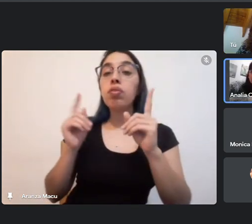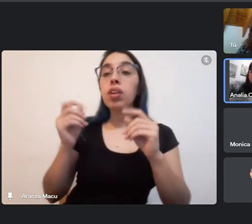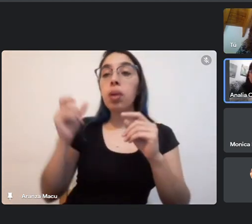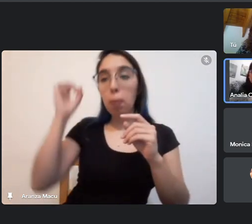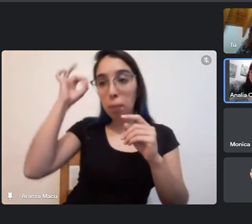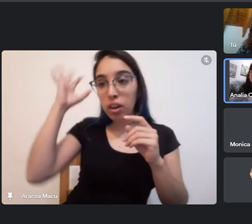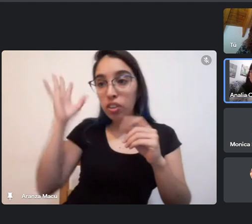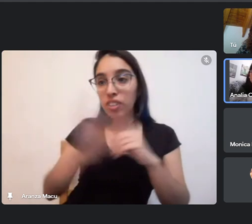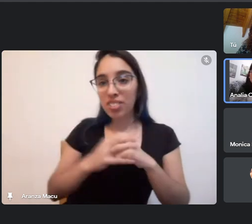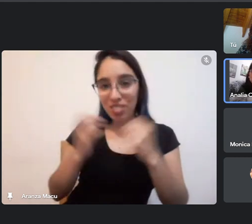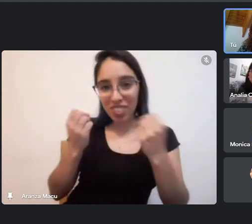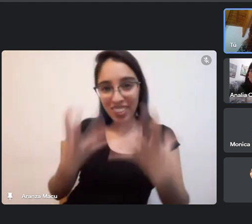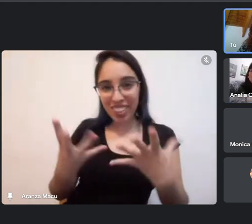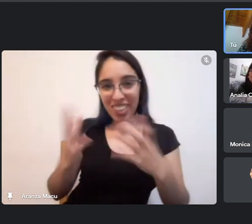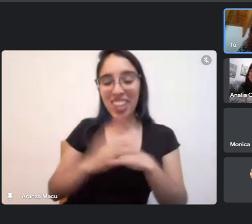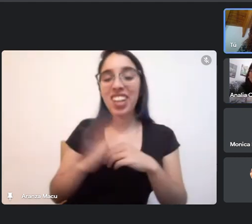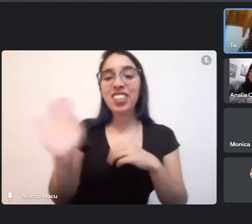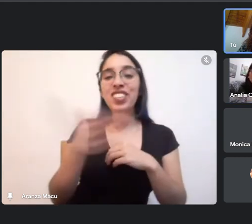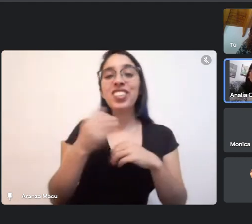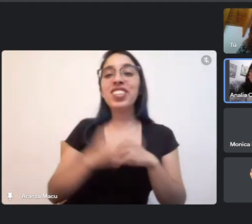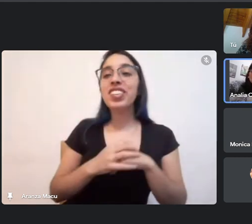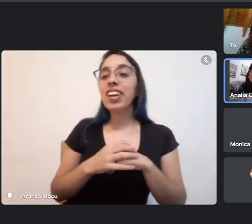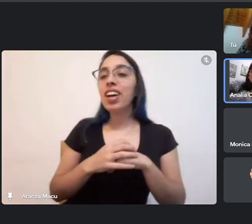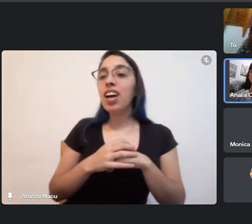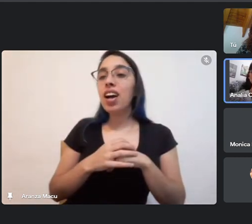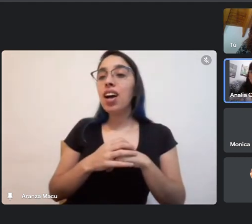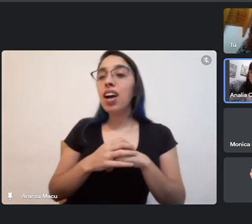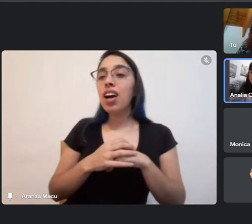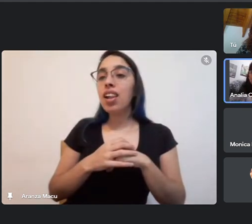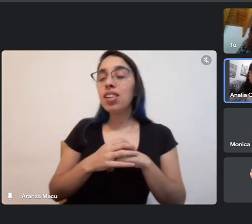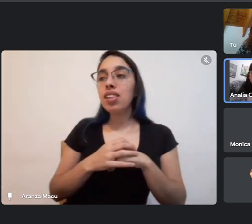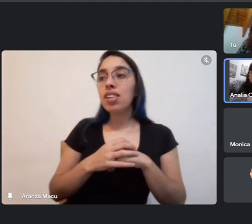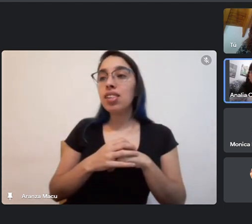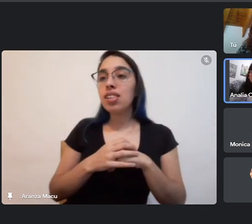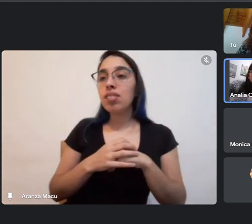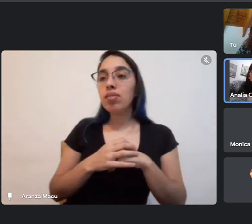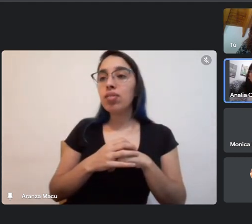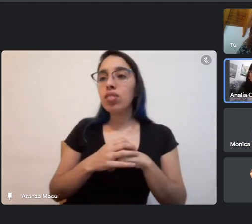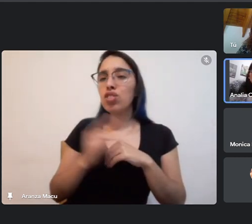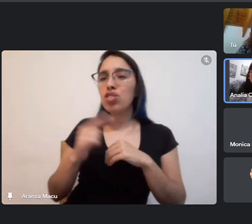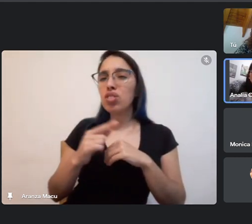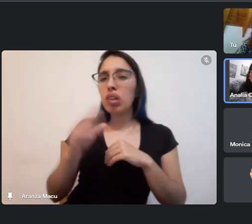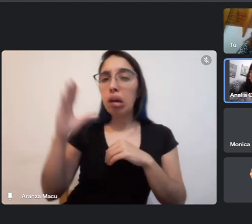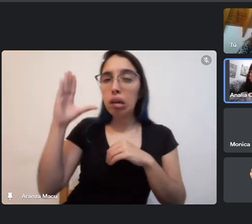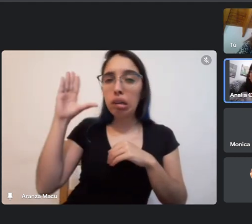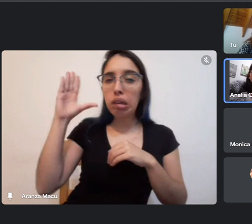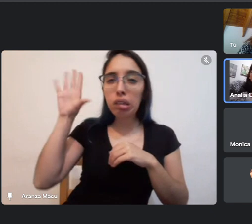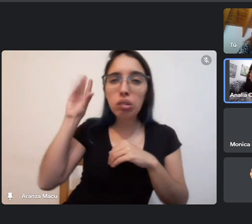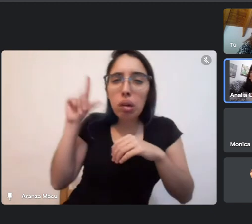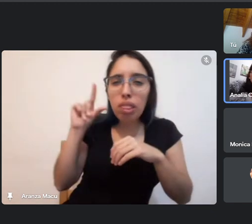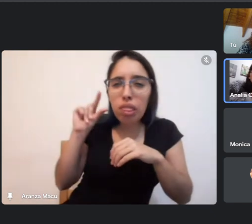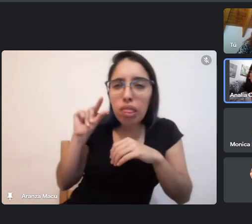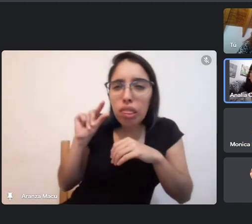Sí, día a buen todos. día, Nalia. No sé, escucho bajito, no sé si soy yo o...